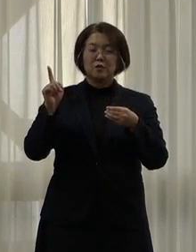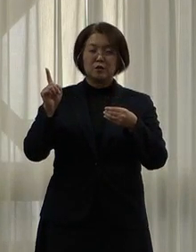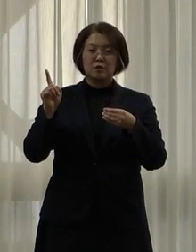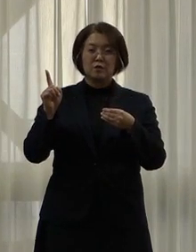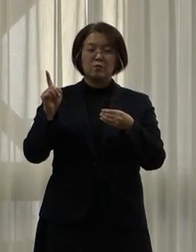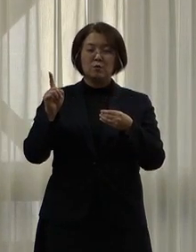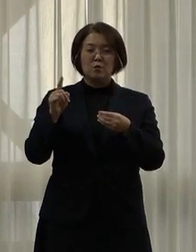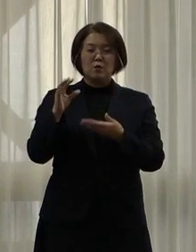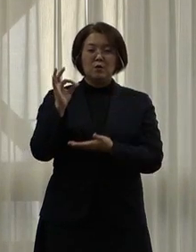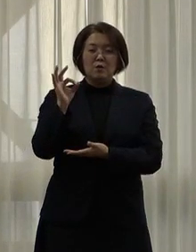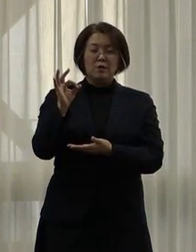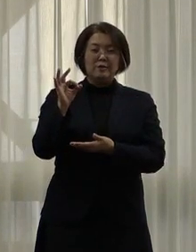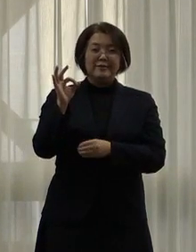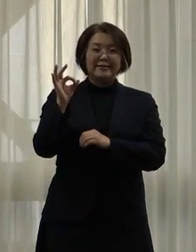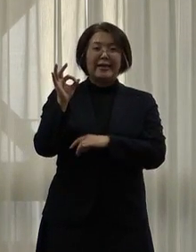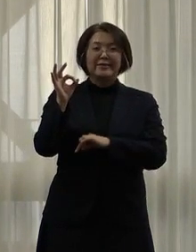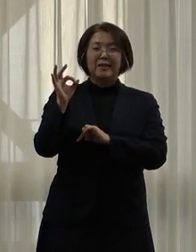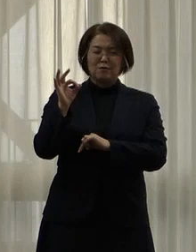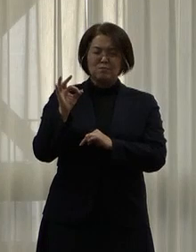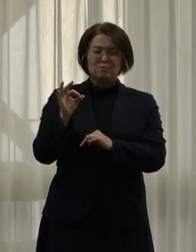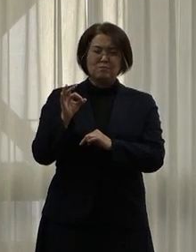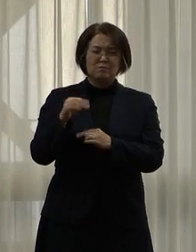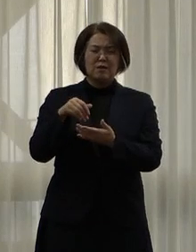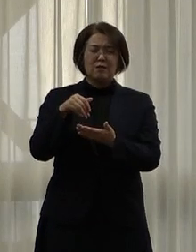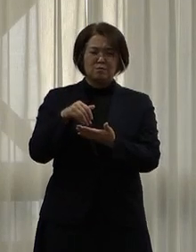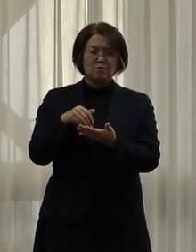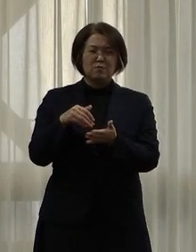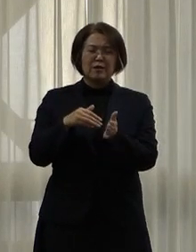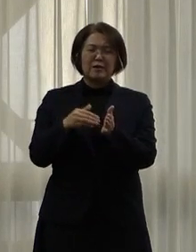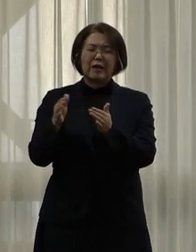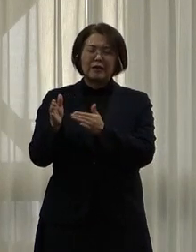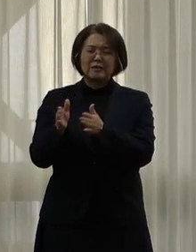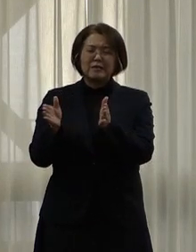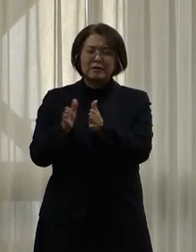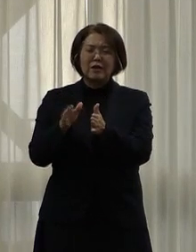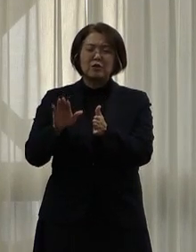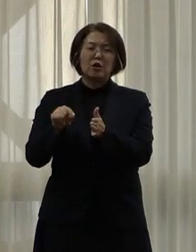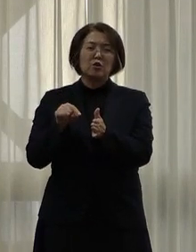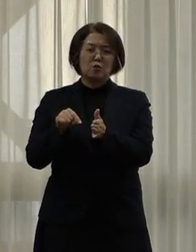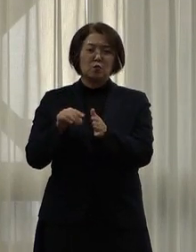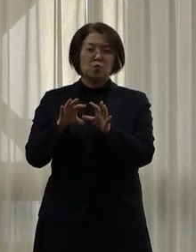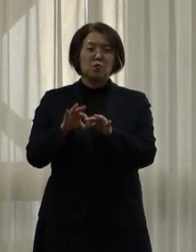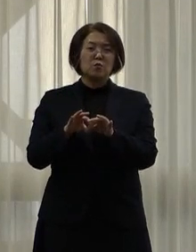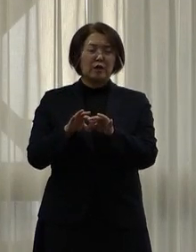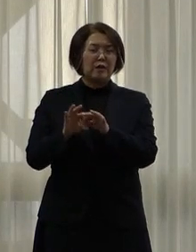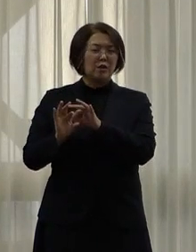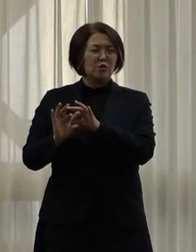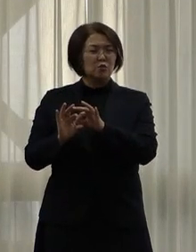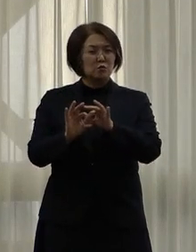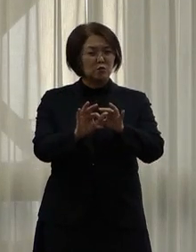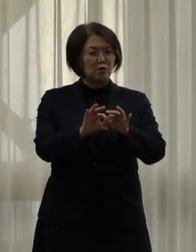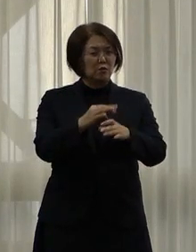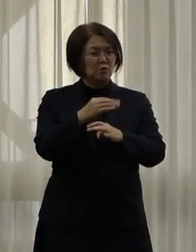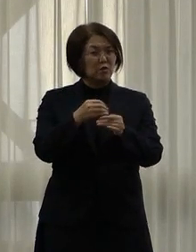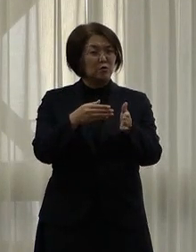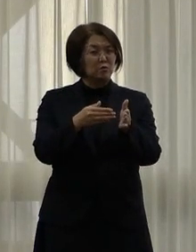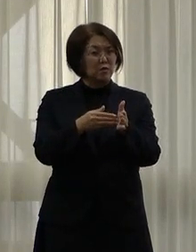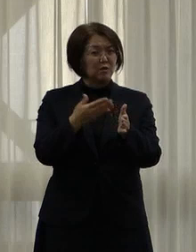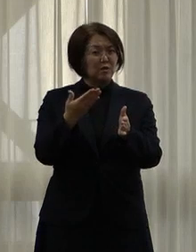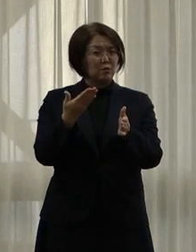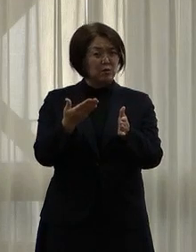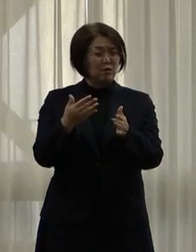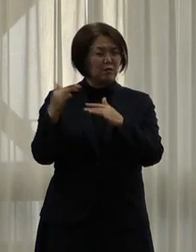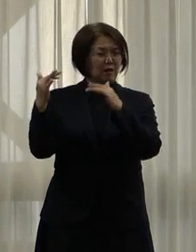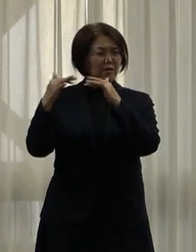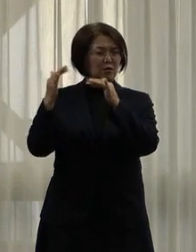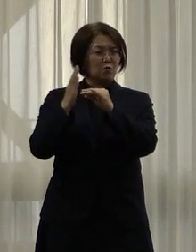られた財源だということも理解をしております。どこら辺まで続ければいいのかということは、これは国でも議